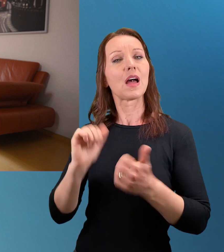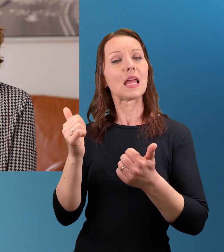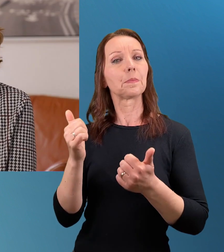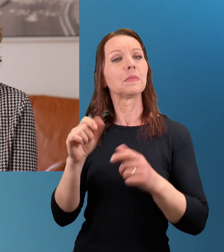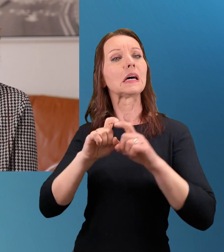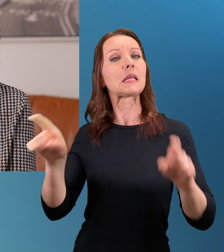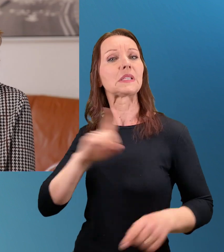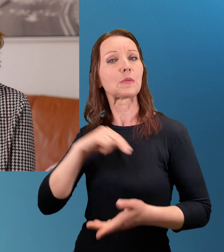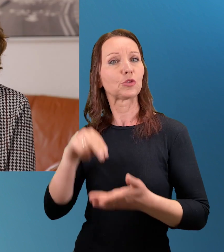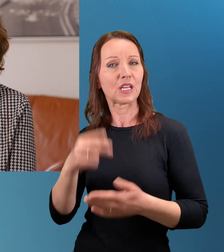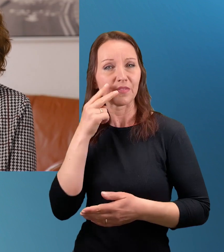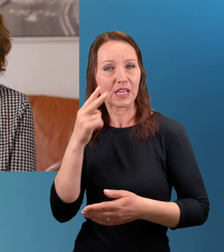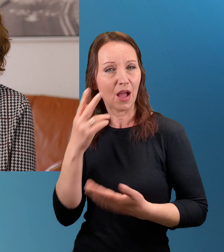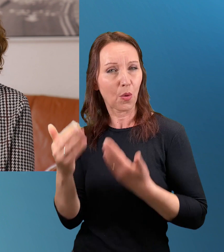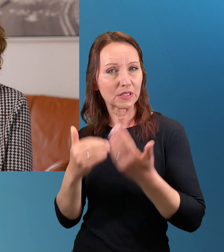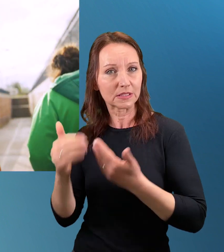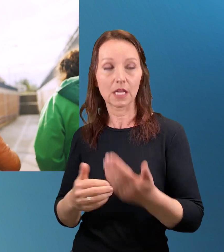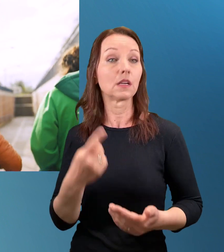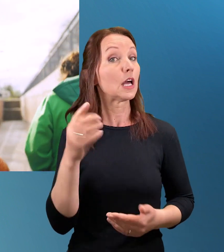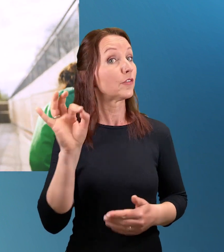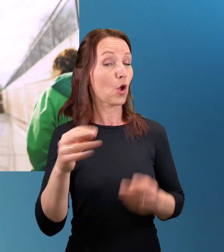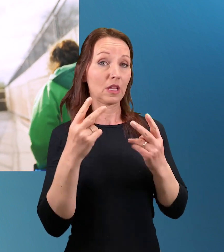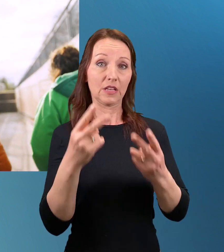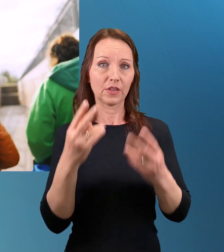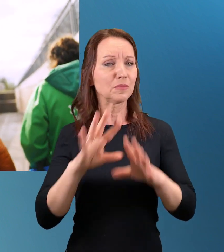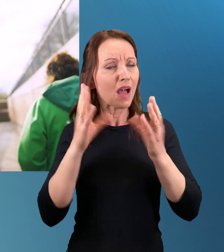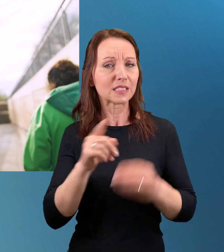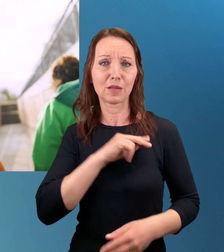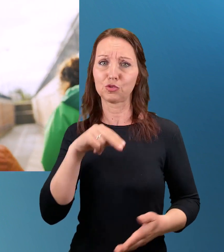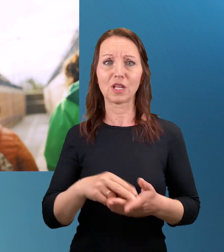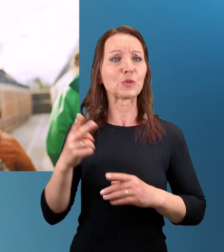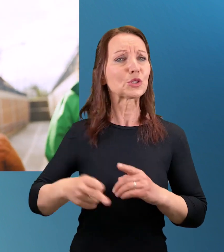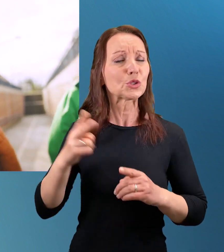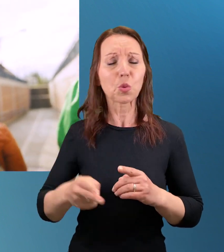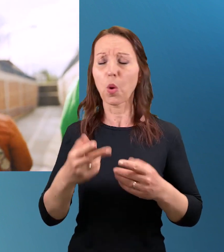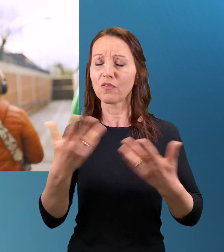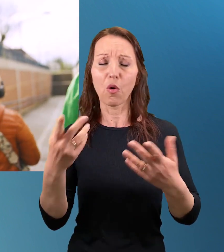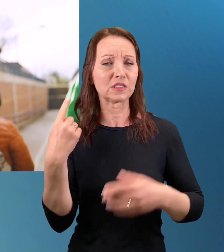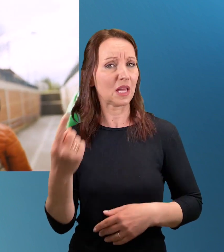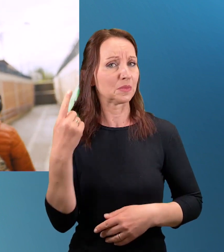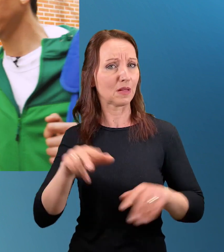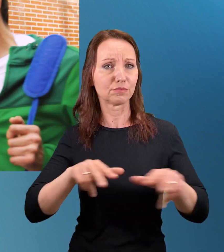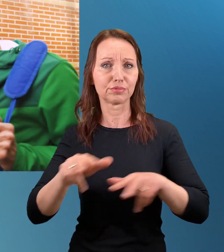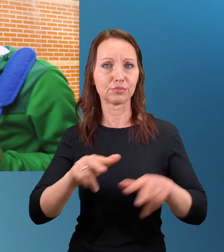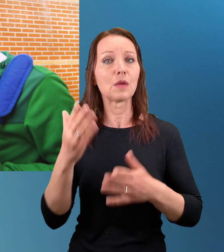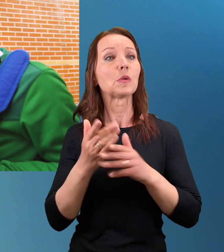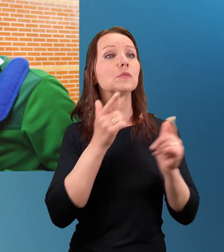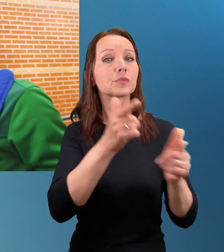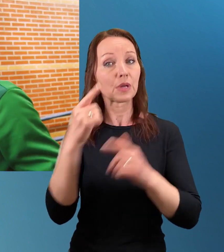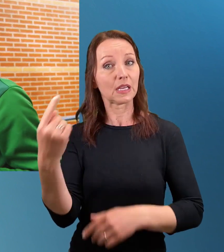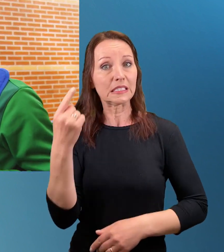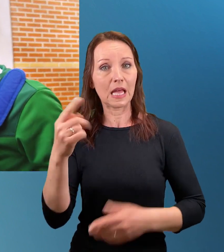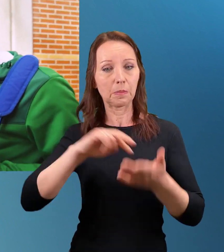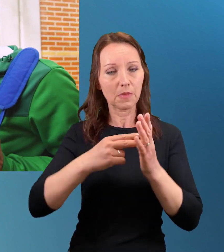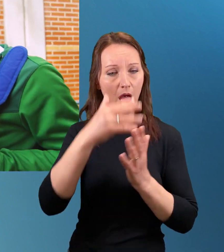Großi. Er macht ja alles selbstständig. Er geht auf den Zug. Wenn die irgendwo hinfahren, dann sucht er auch alles raus.